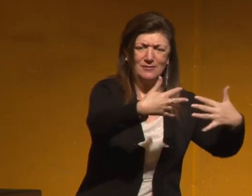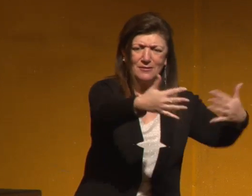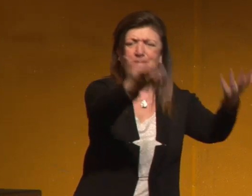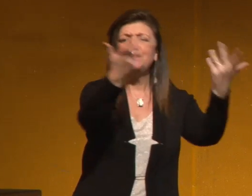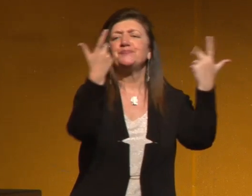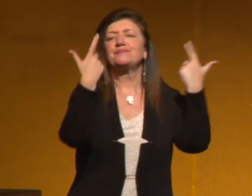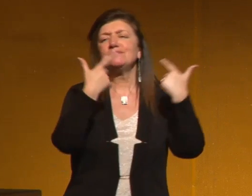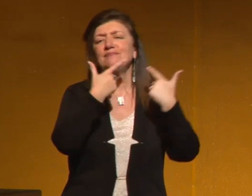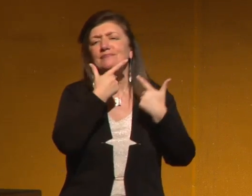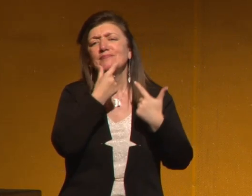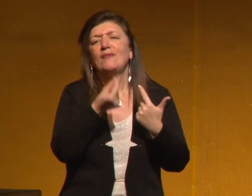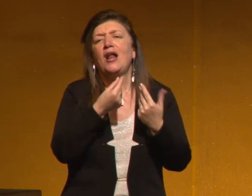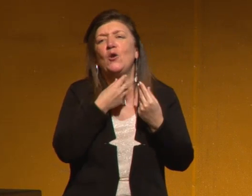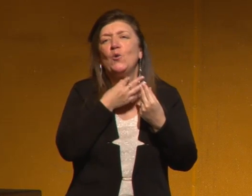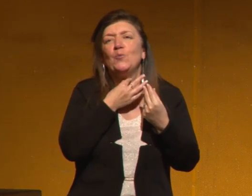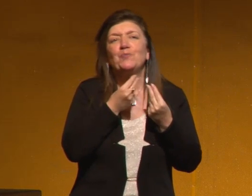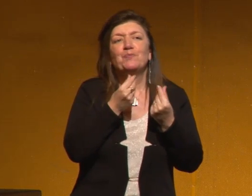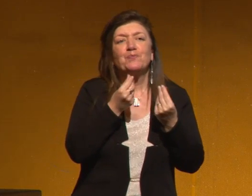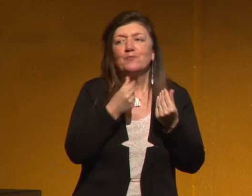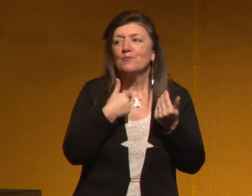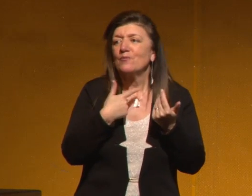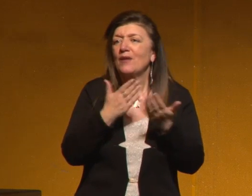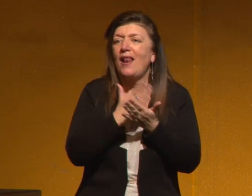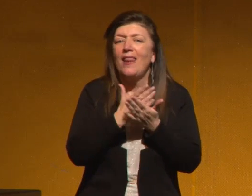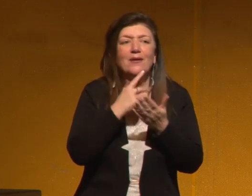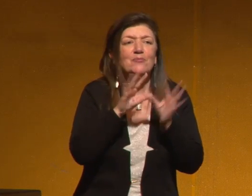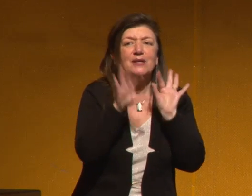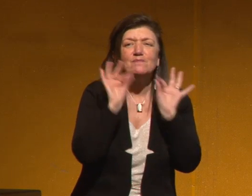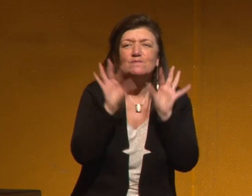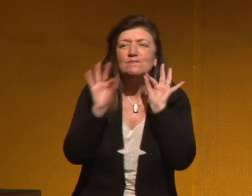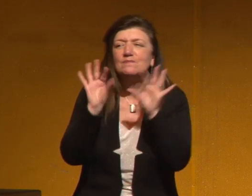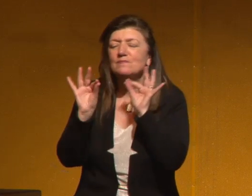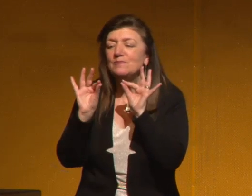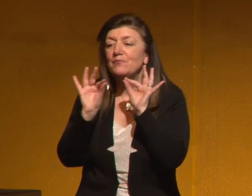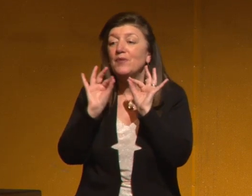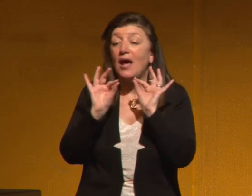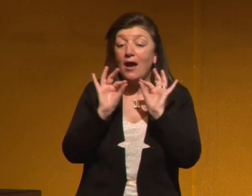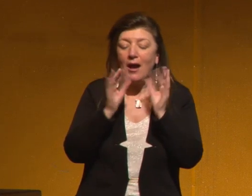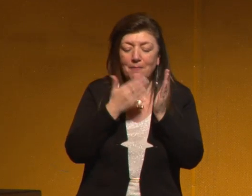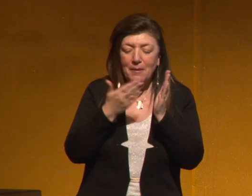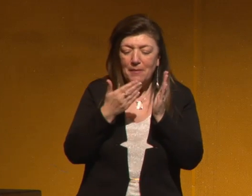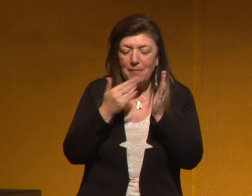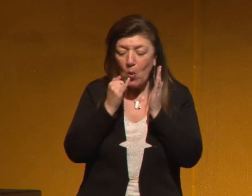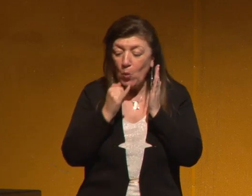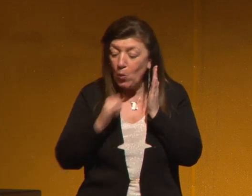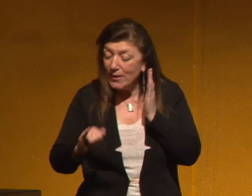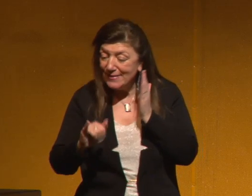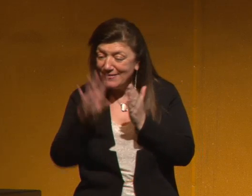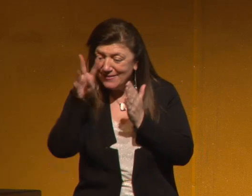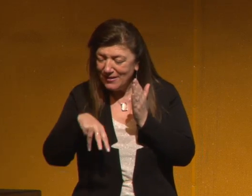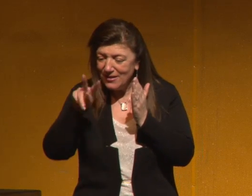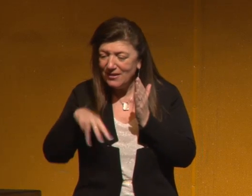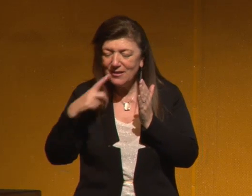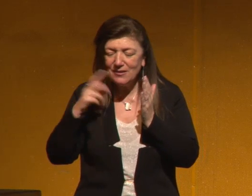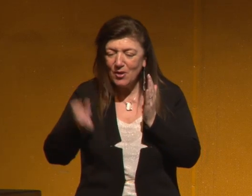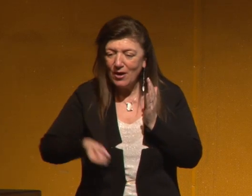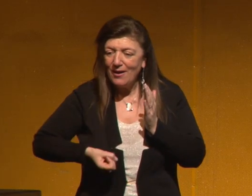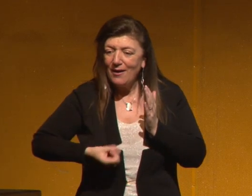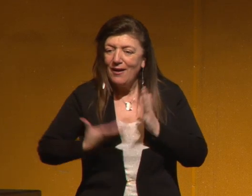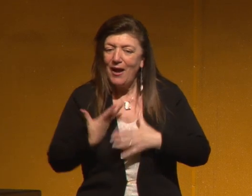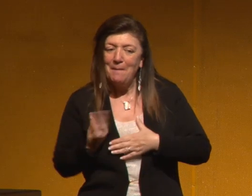aggirarsi dove ci sono i libri e va oltre l'ultima pagina letta quella sensazione di un qualcosa in più